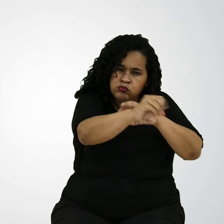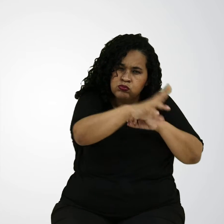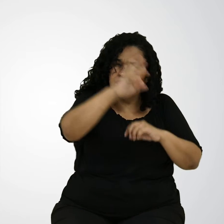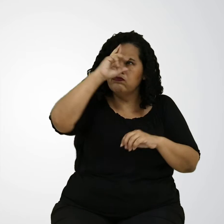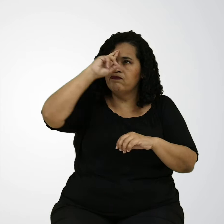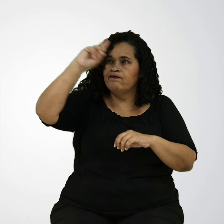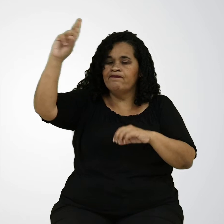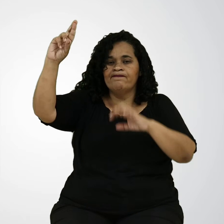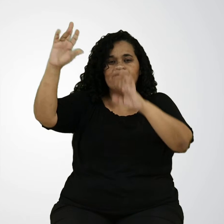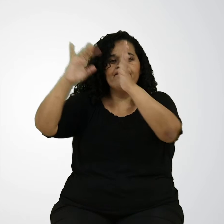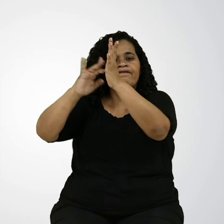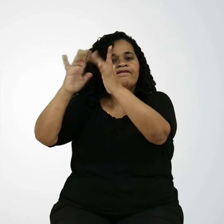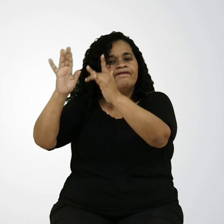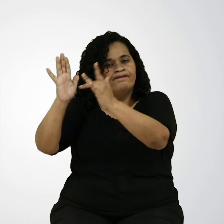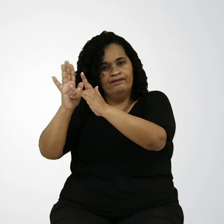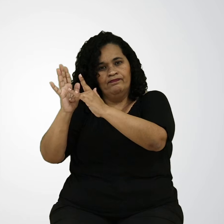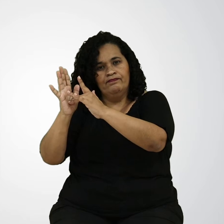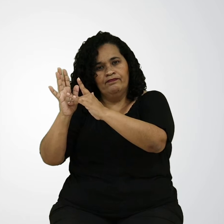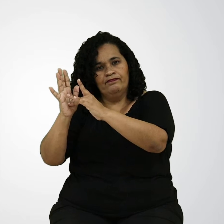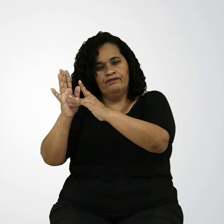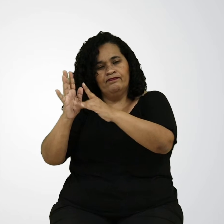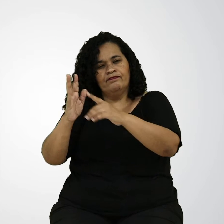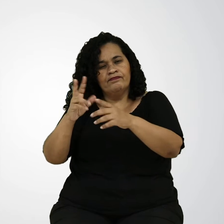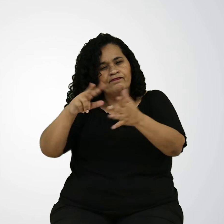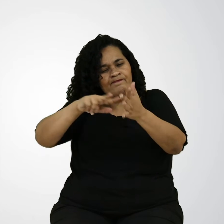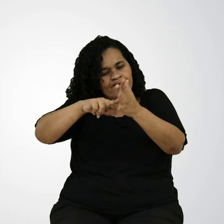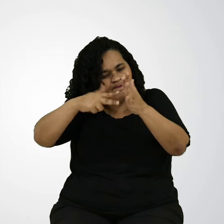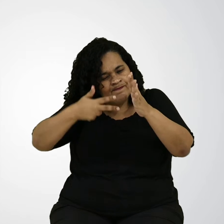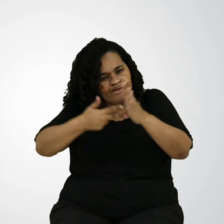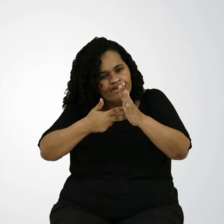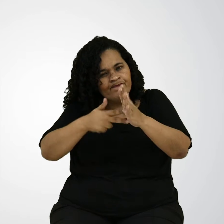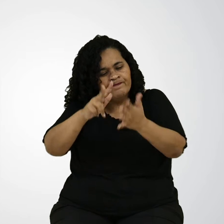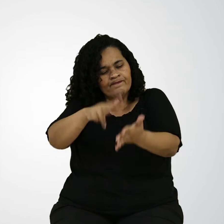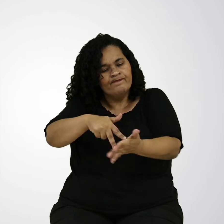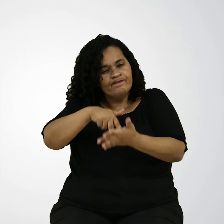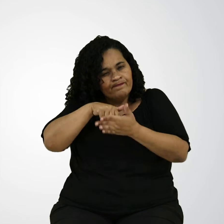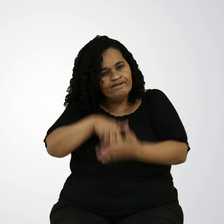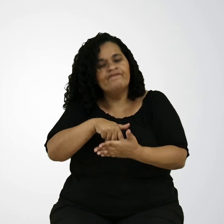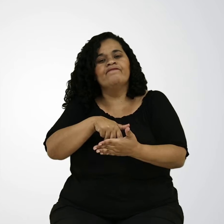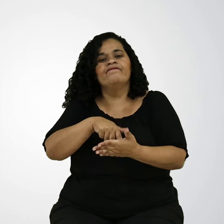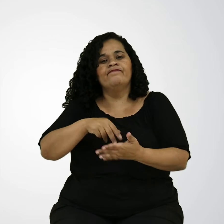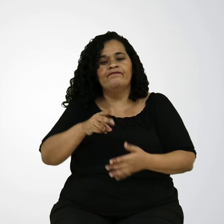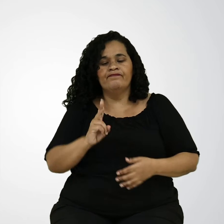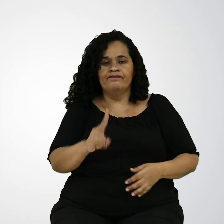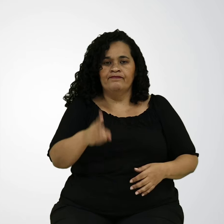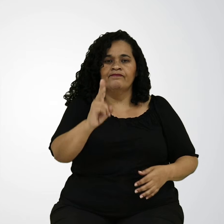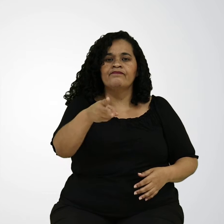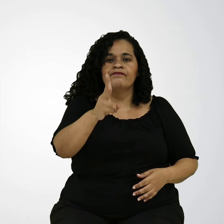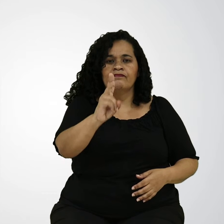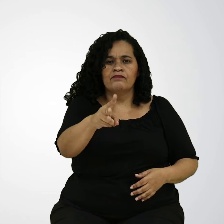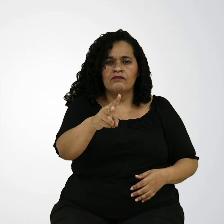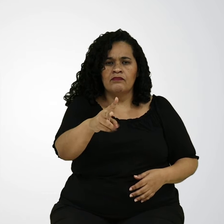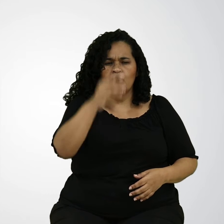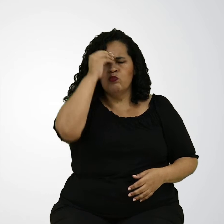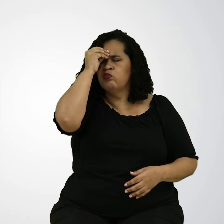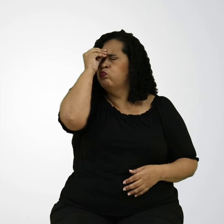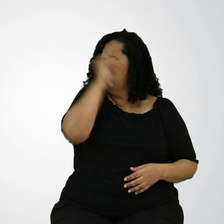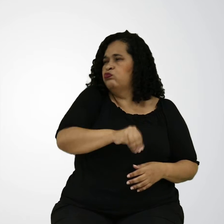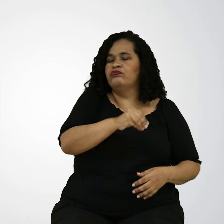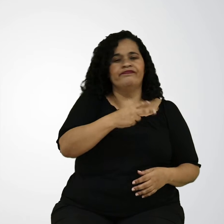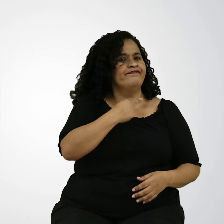a perseverar na oração sem desanimar. Então, é